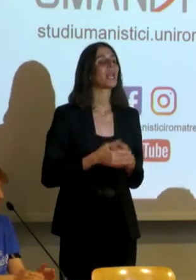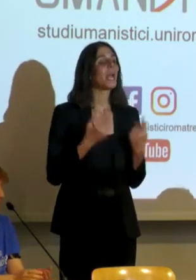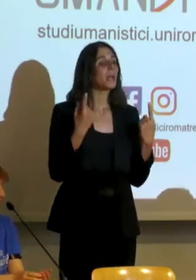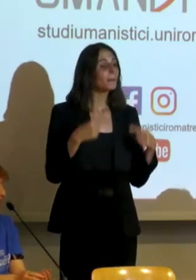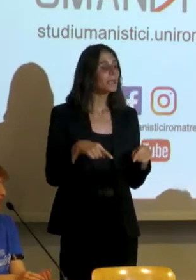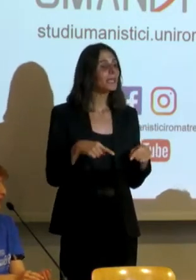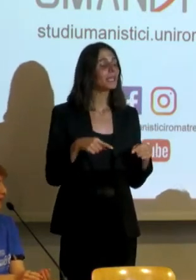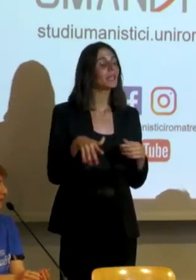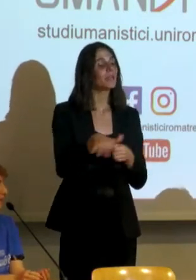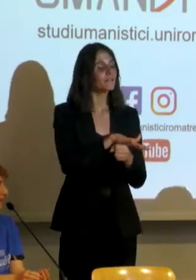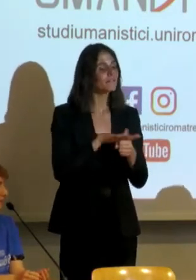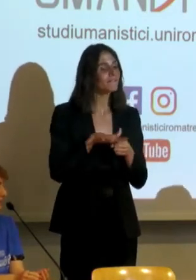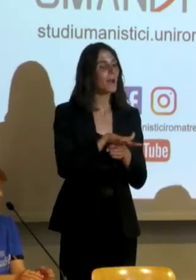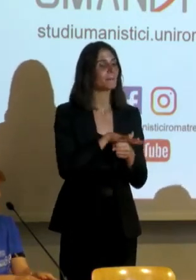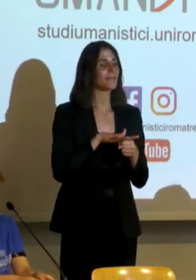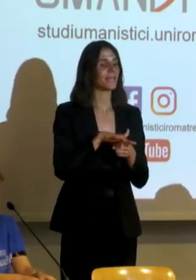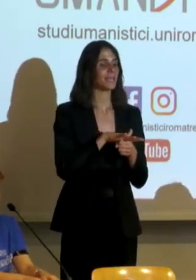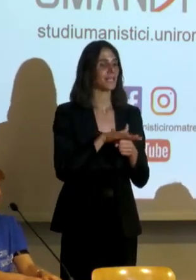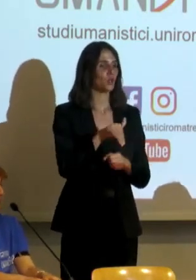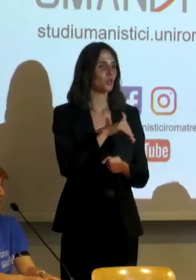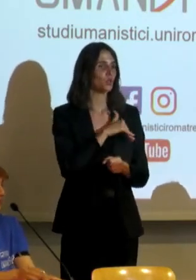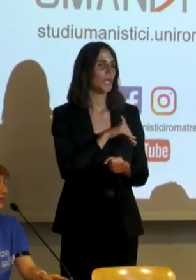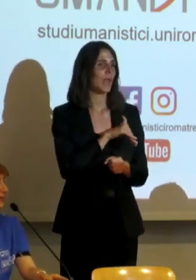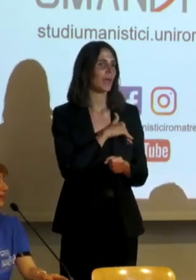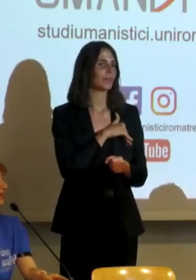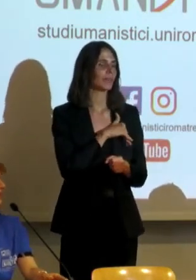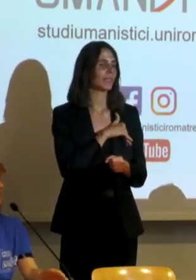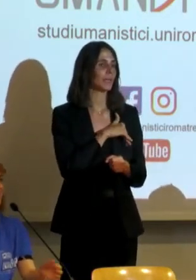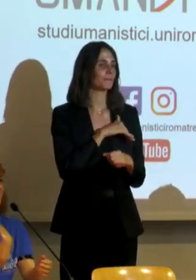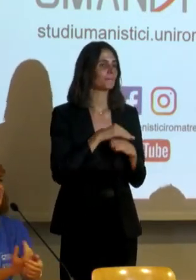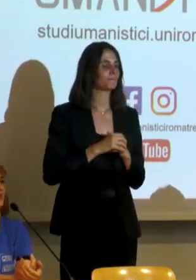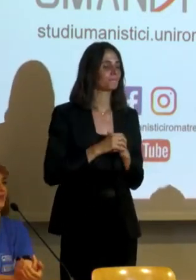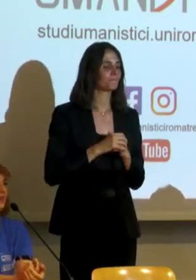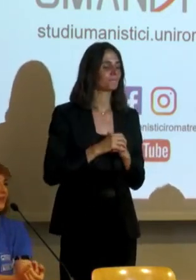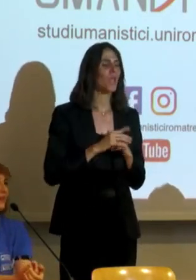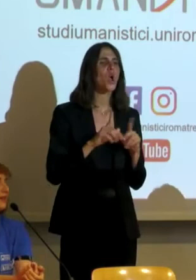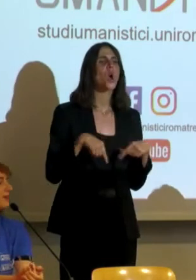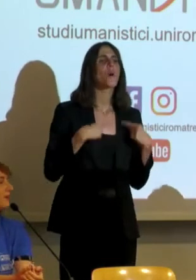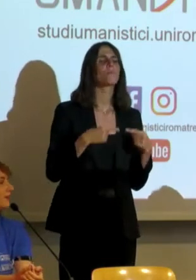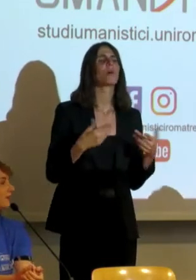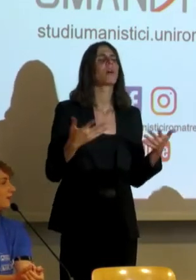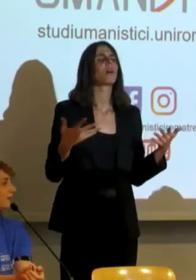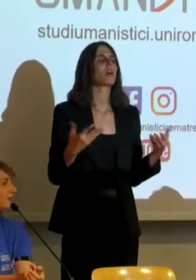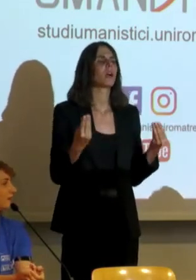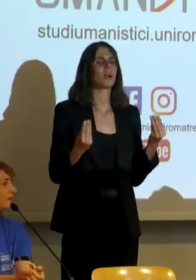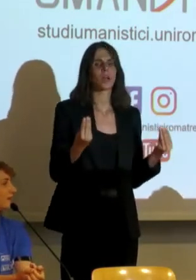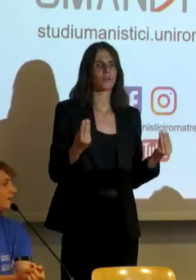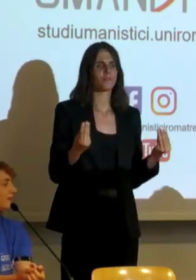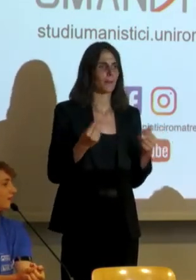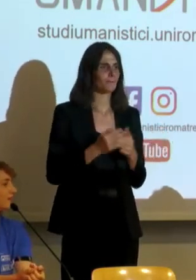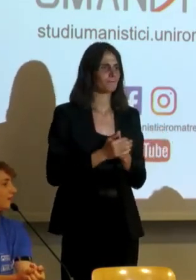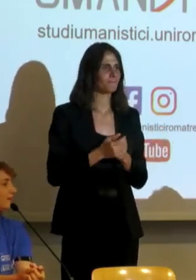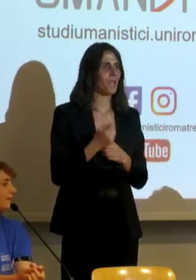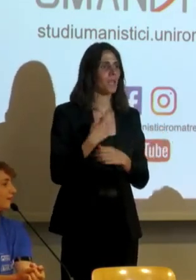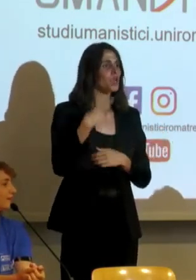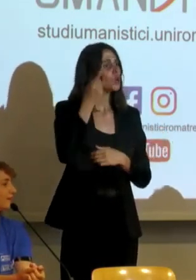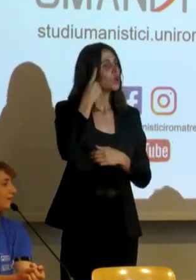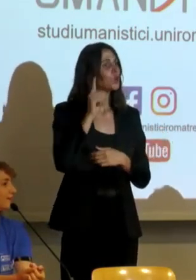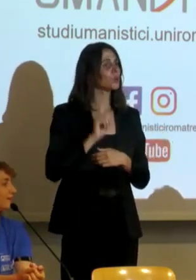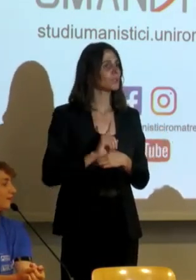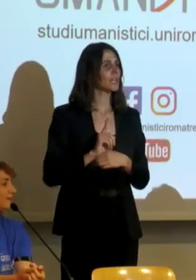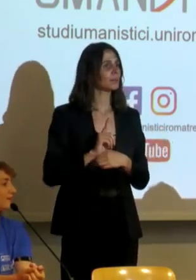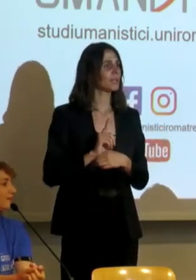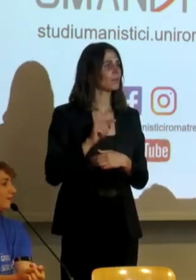gli studenti e così via. No? Studi storia, quindi poi dopo che cosa fai? Non sapevo che Serena Mammirati fosse una studentessa